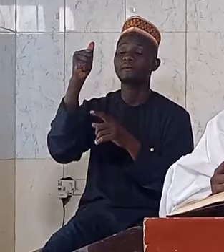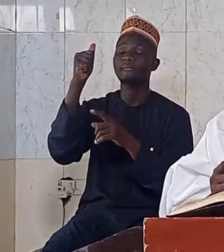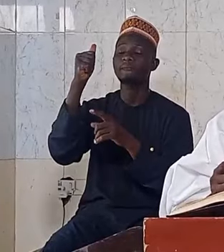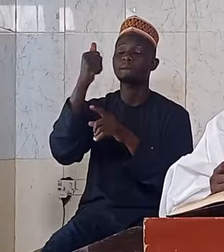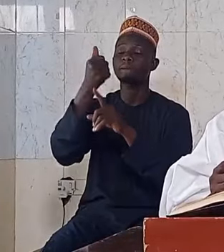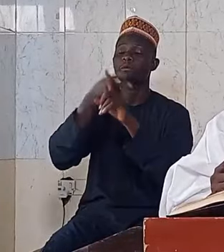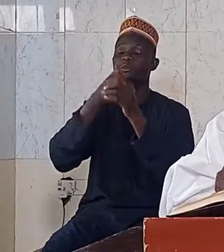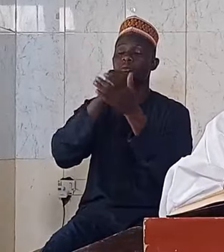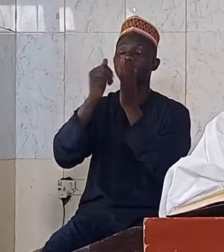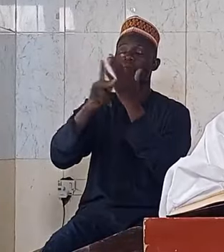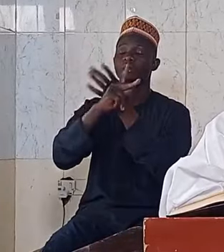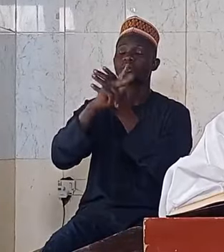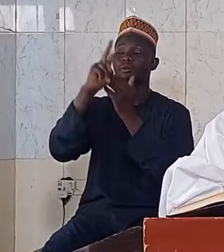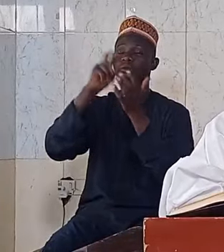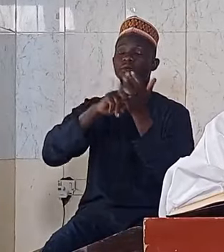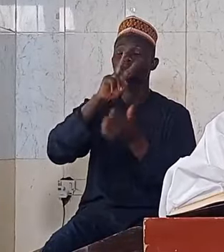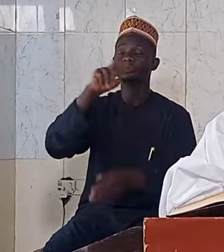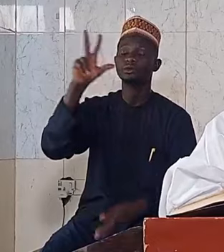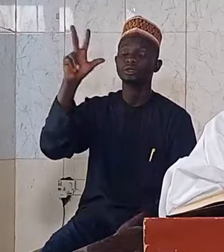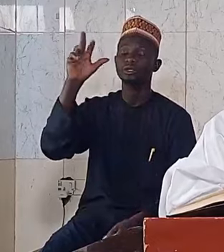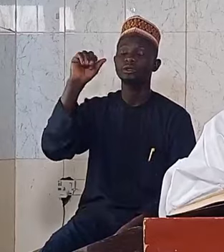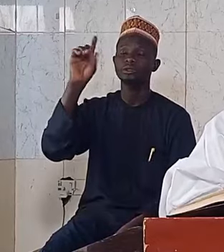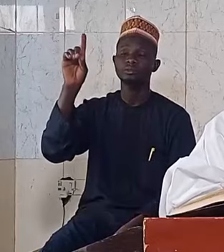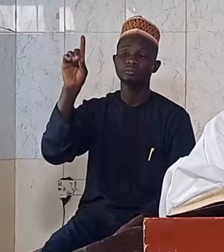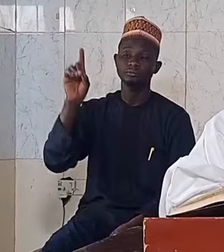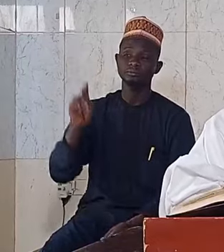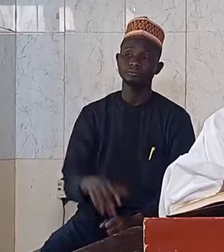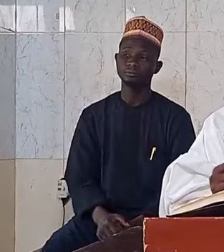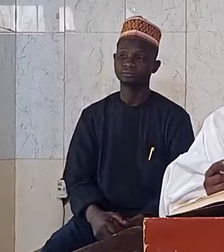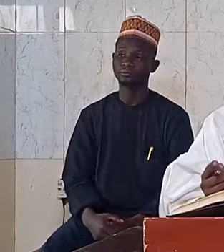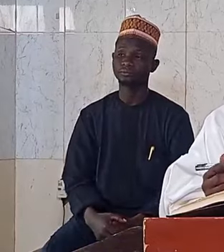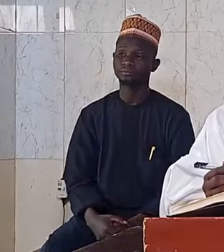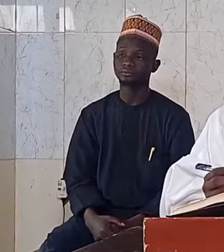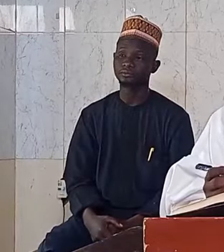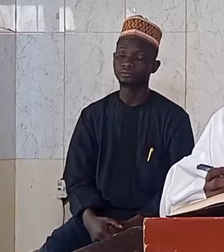a shekara ta 2023 na lissafin miladiya.